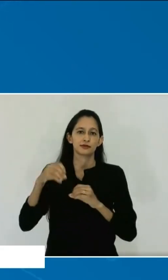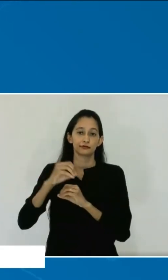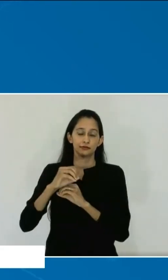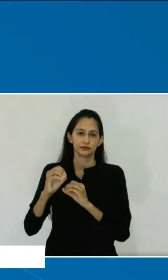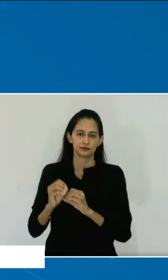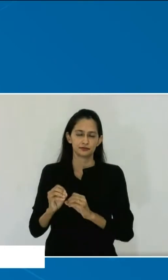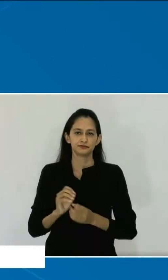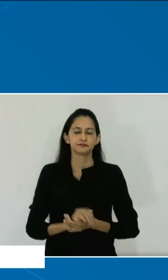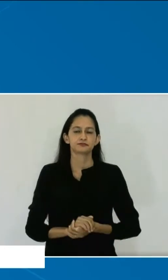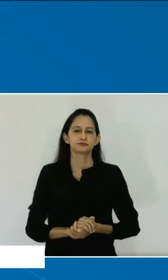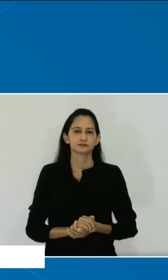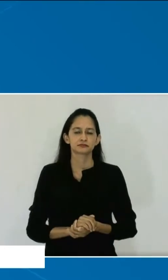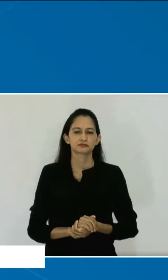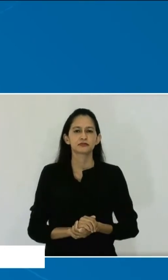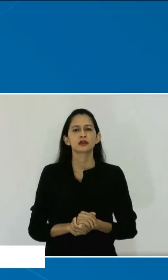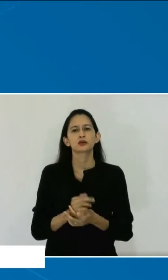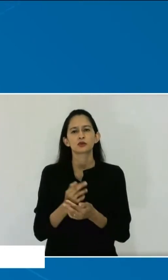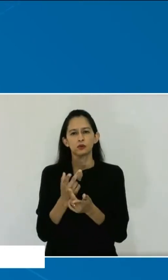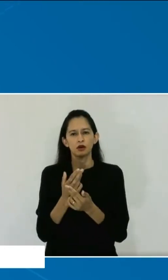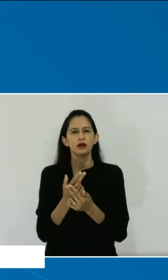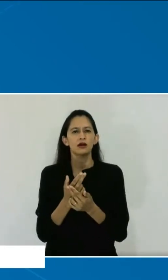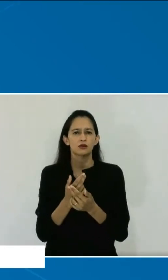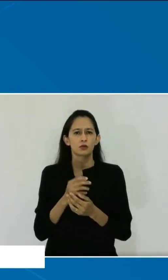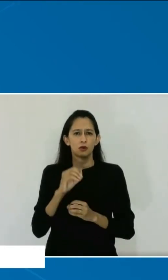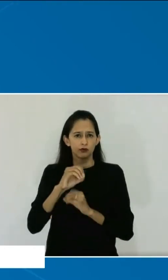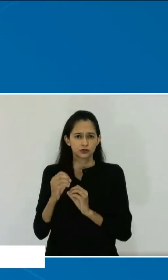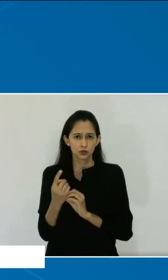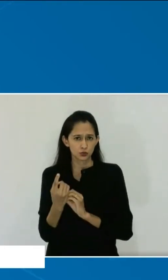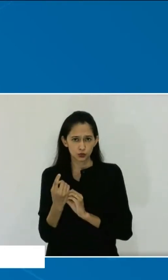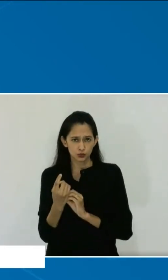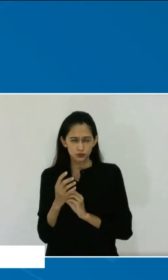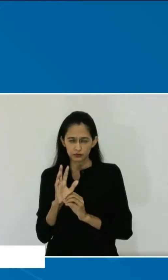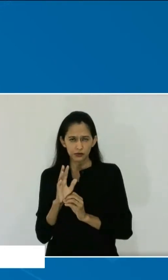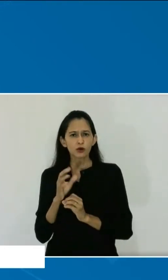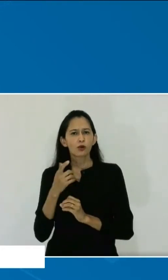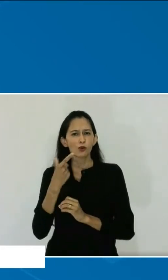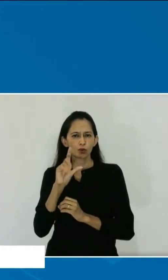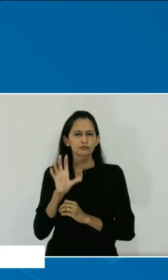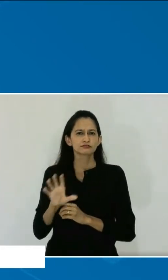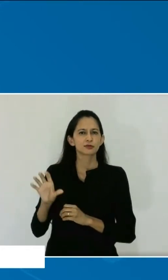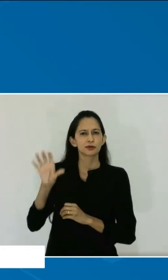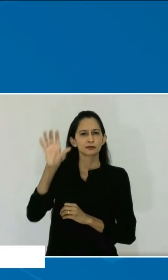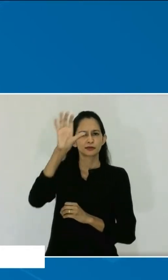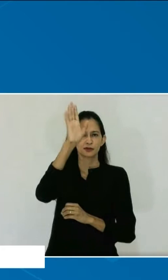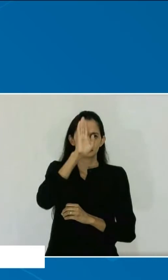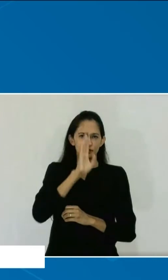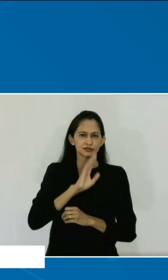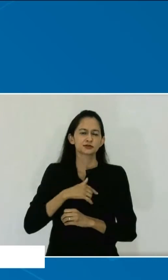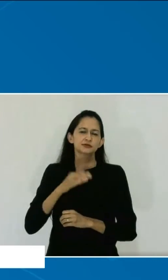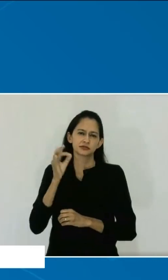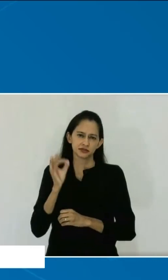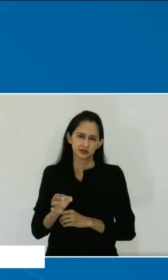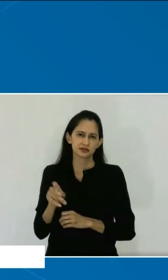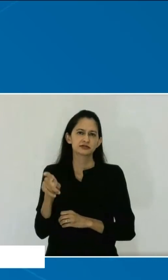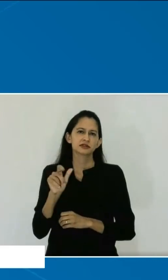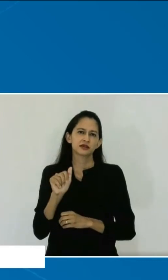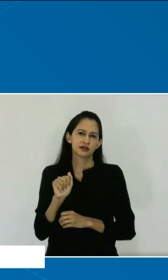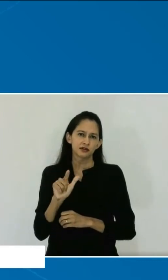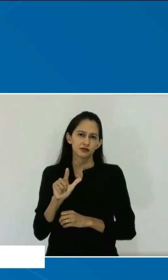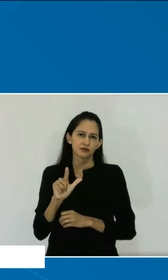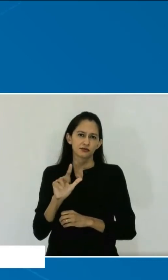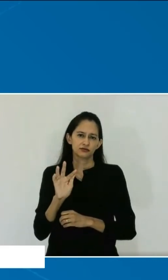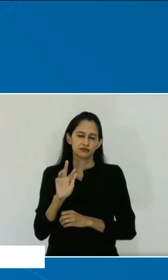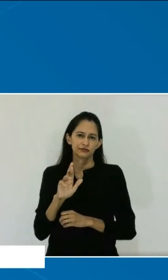como foi com todas as universidades federais pelo país, eu tenho certeza que o reitor Alfredo vai dizer da experiência da nossa